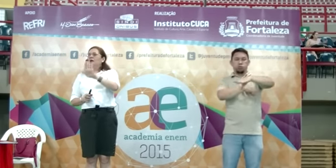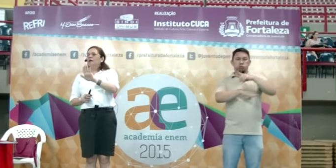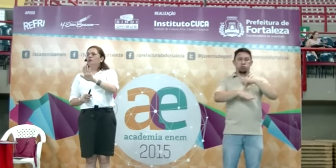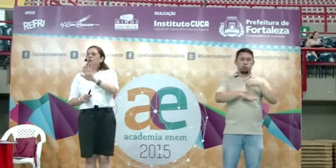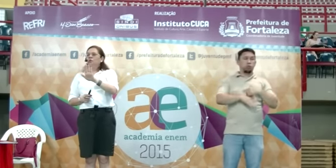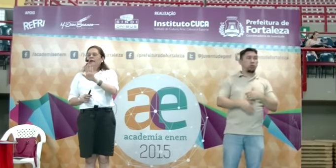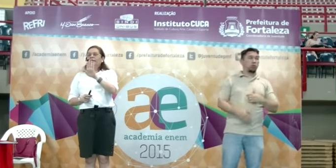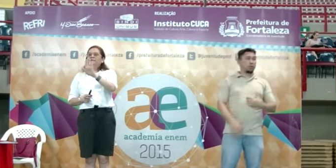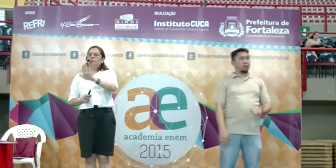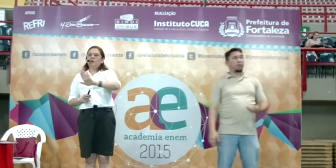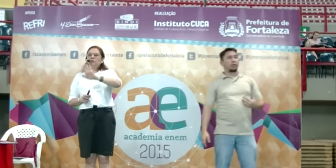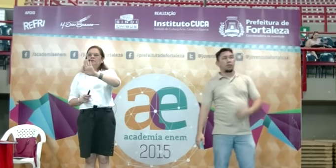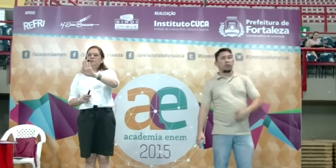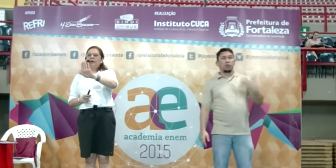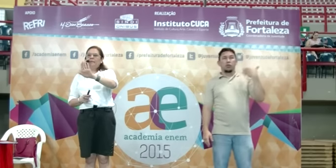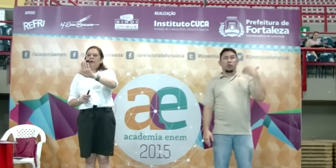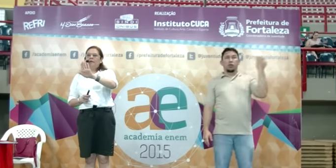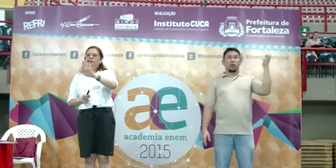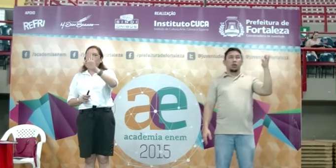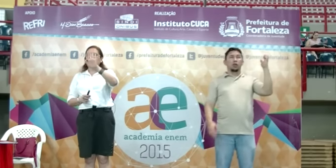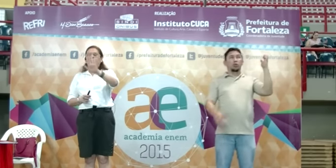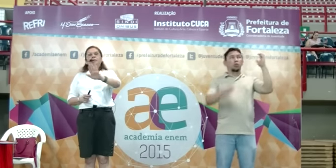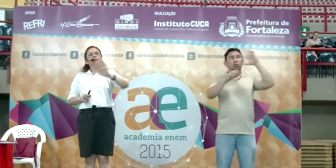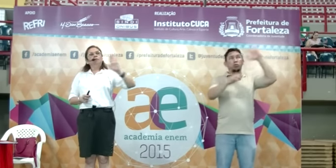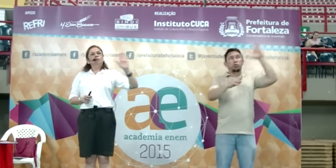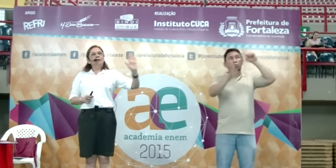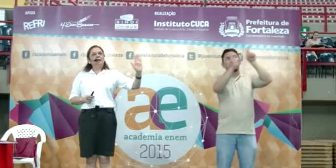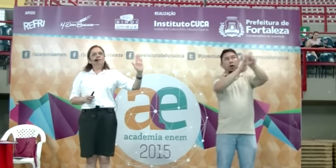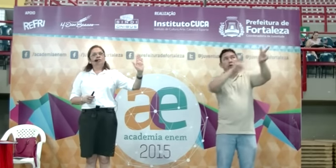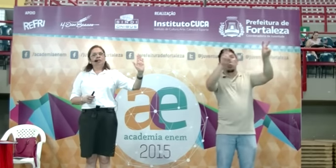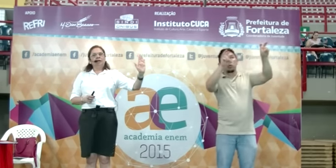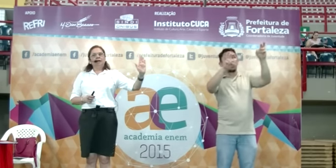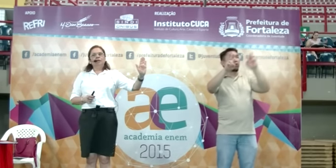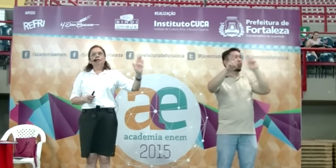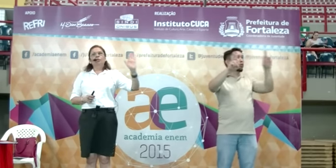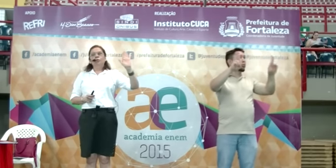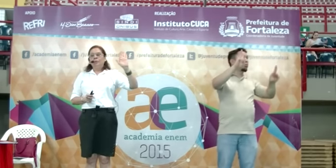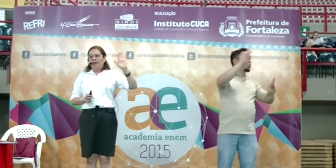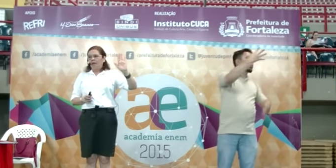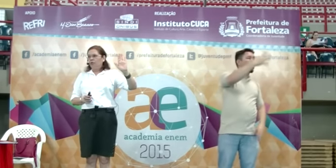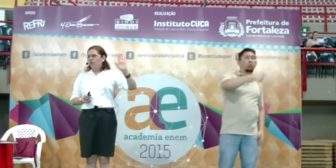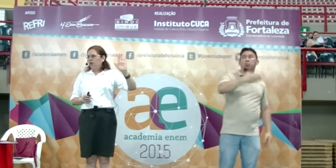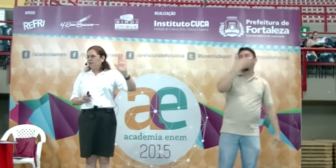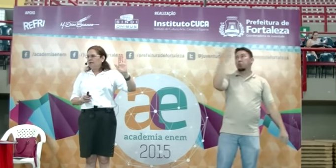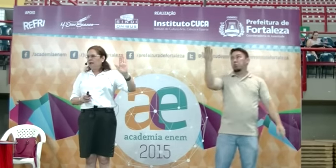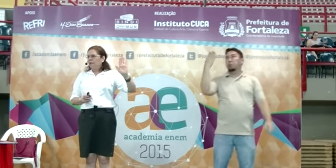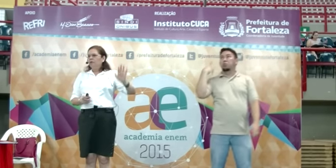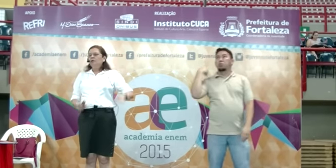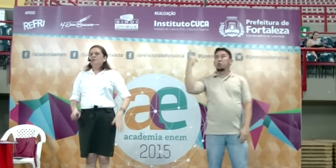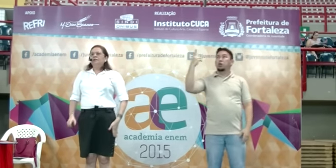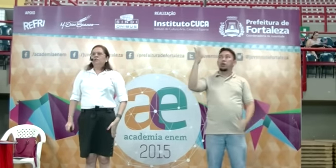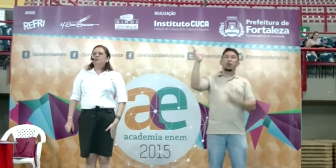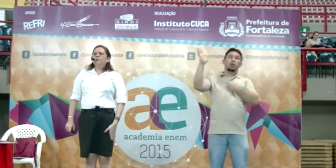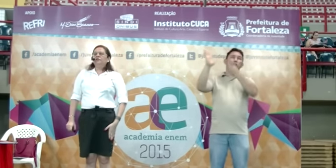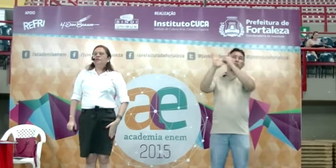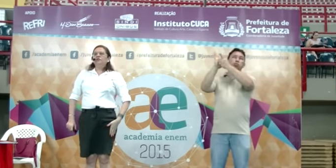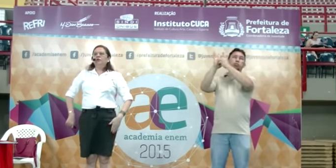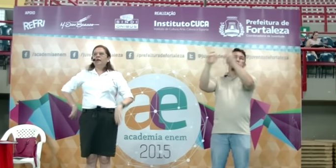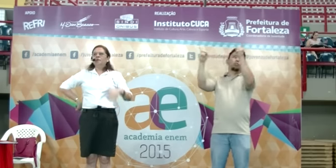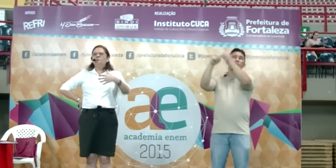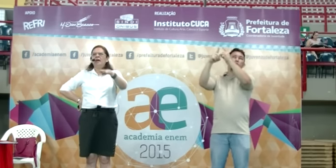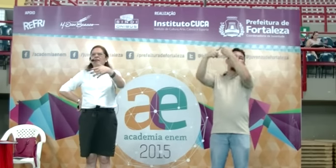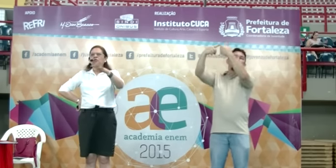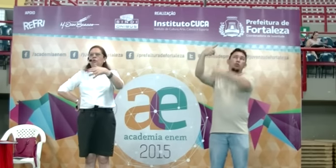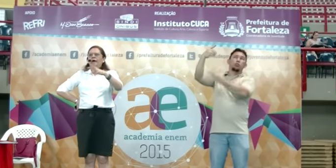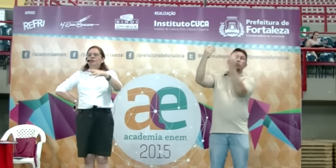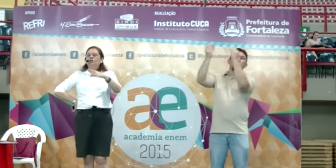lado esquerdo, respostas para a pergunta, do lado direito, um pequeno glossário. Você diz,